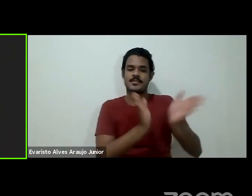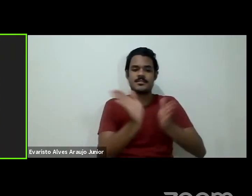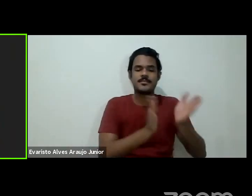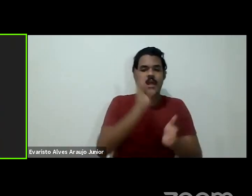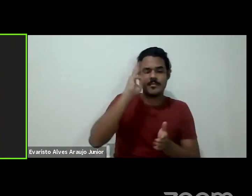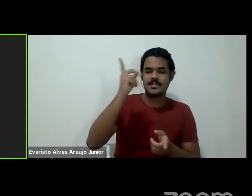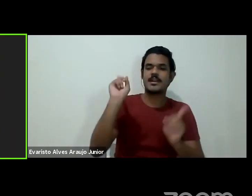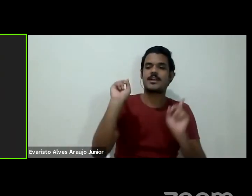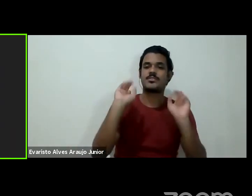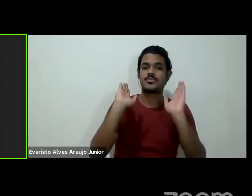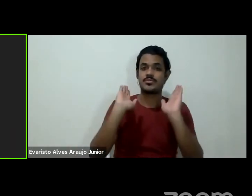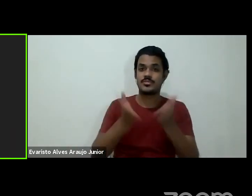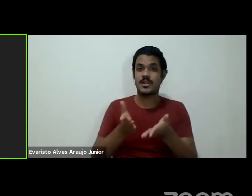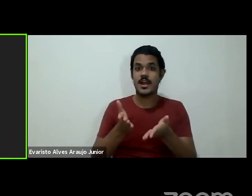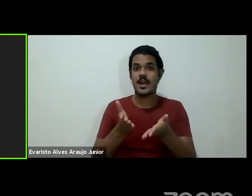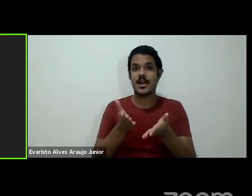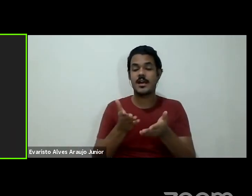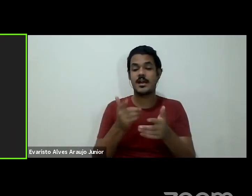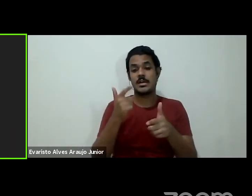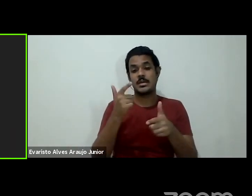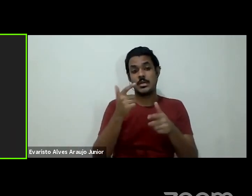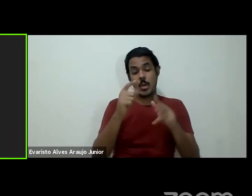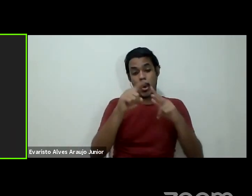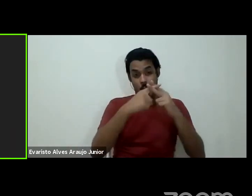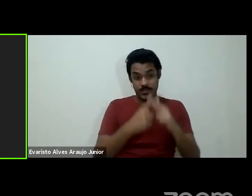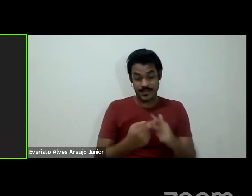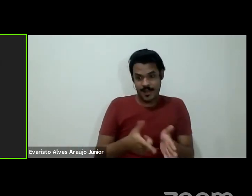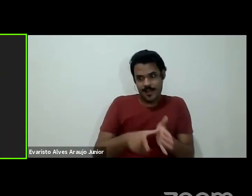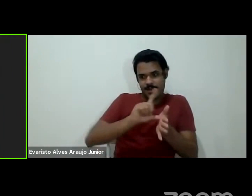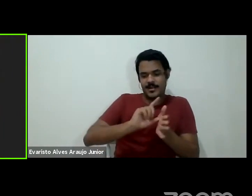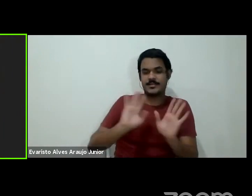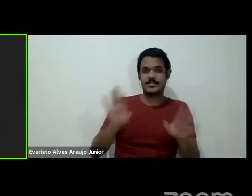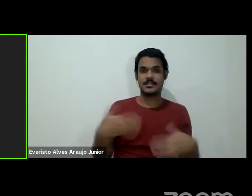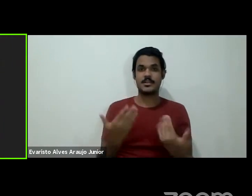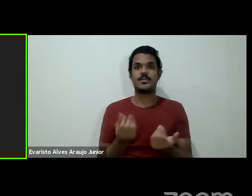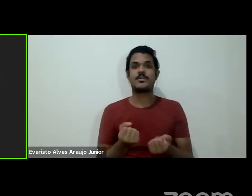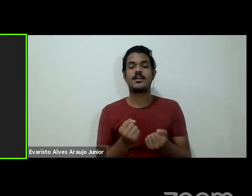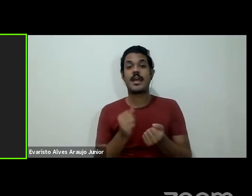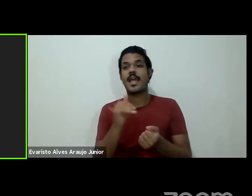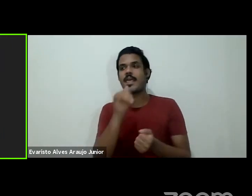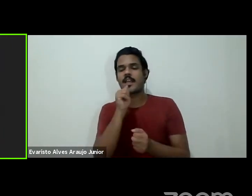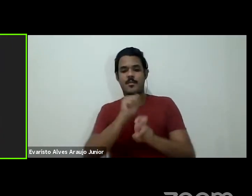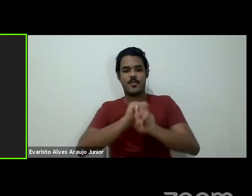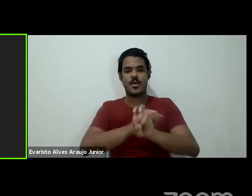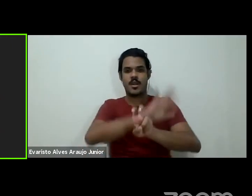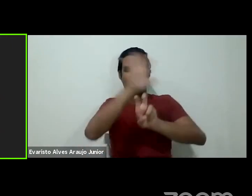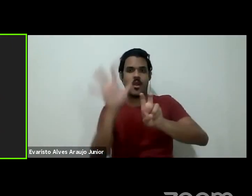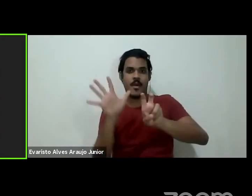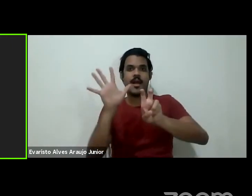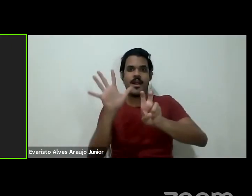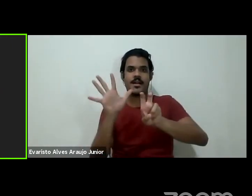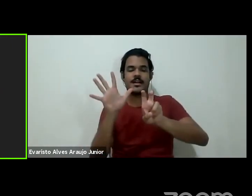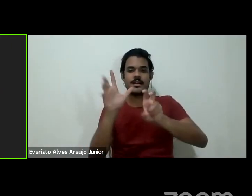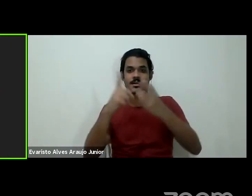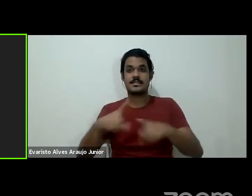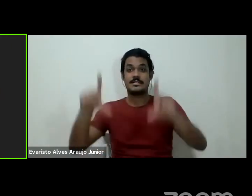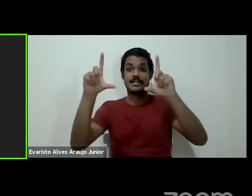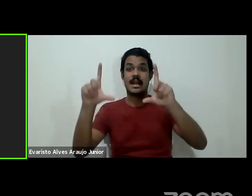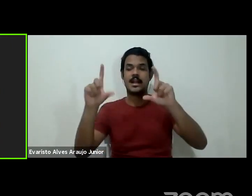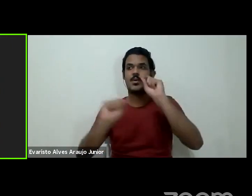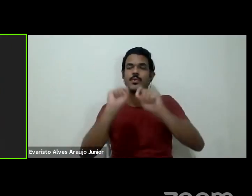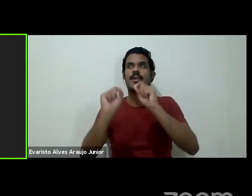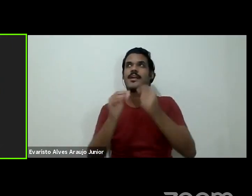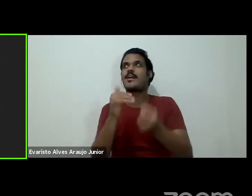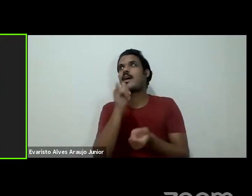já teria sido considerado. A cena do Oxumaré lançando o arco-íris, ela estava